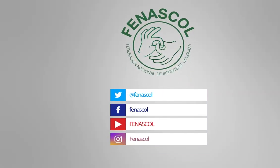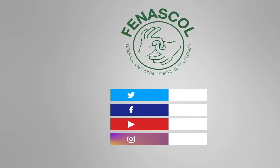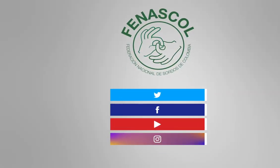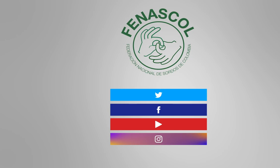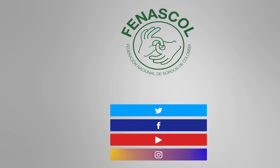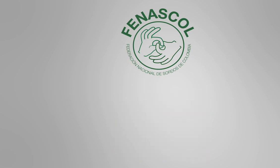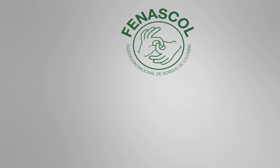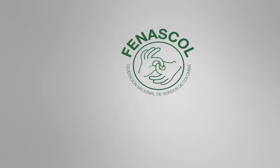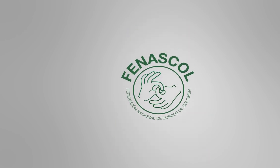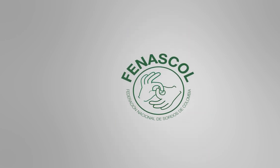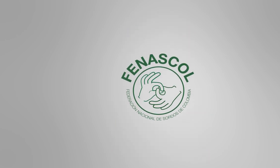¡Gracias! ¡Gracias!